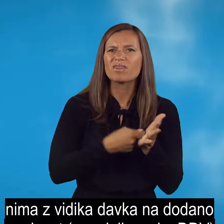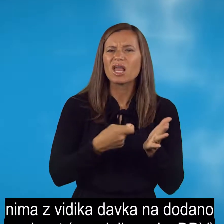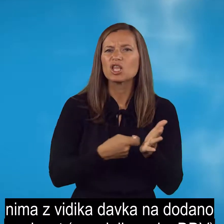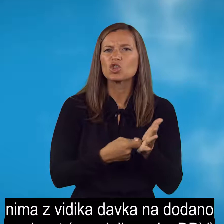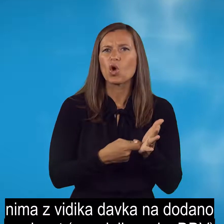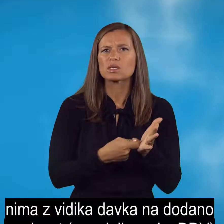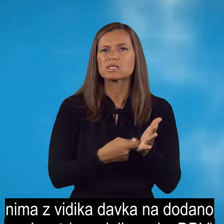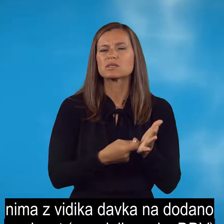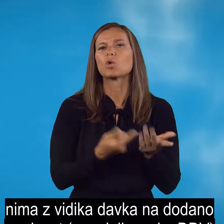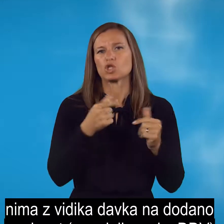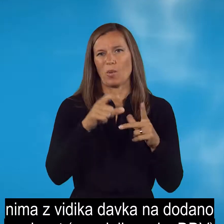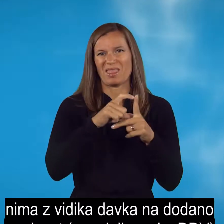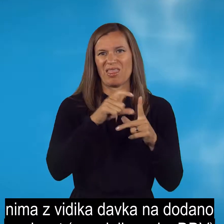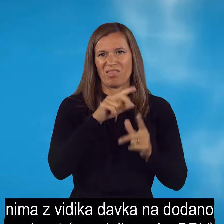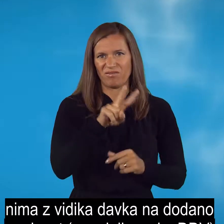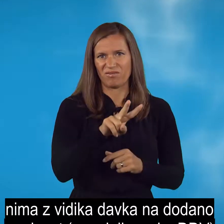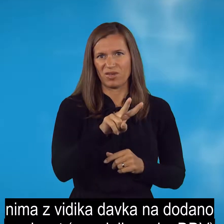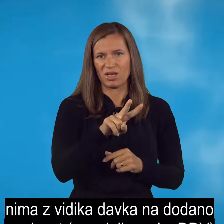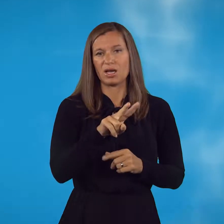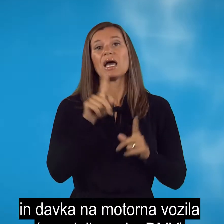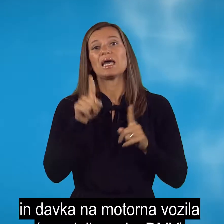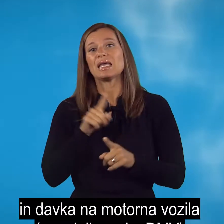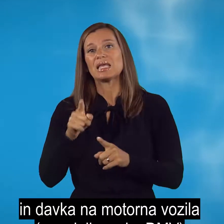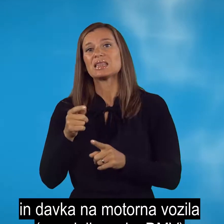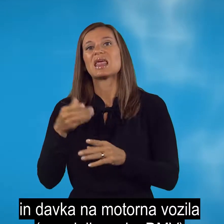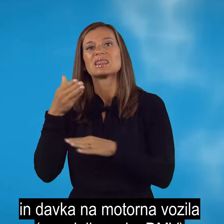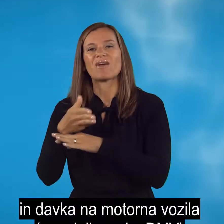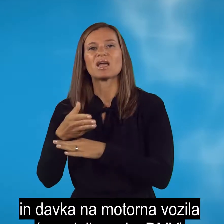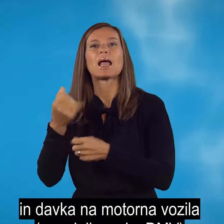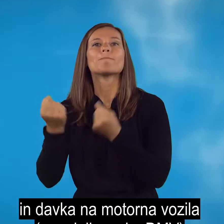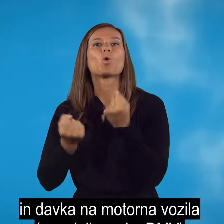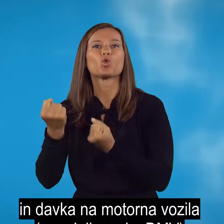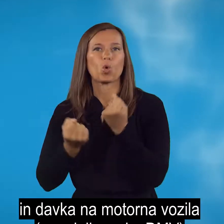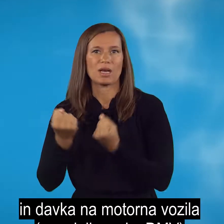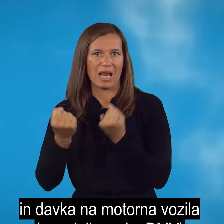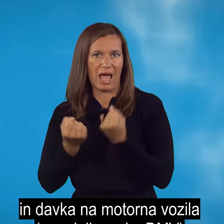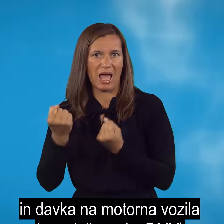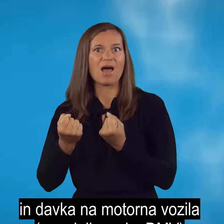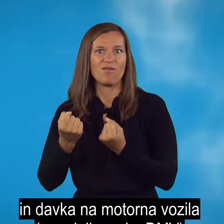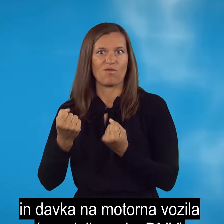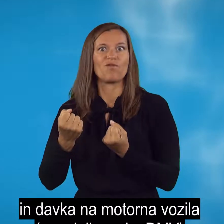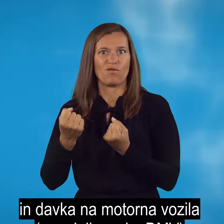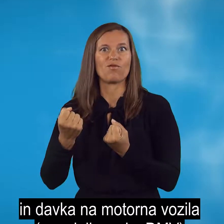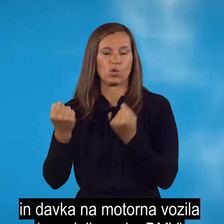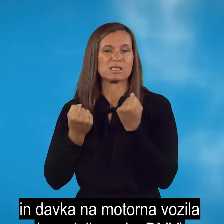v nadaljevanju DDV, in davka na motorna vozila, v nadaljevanju